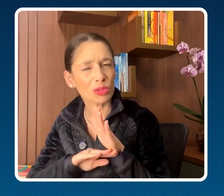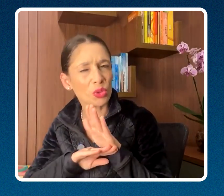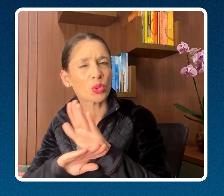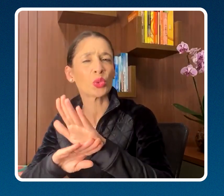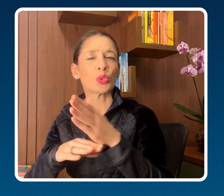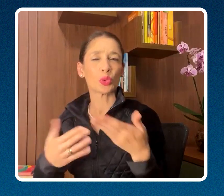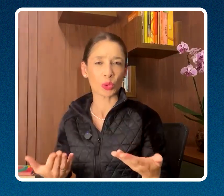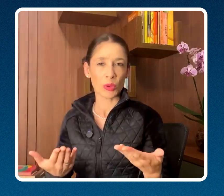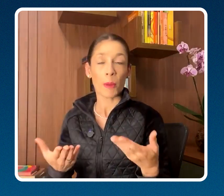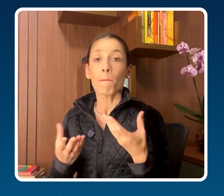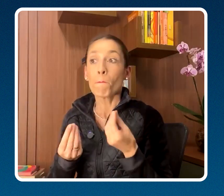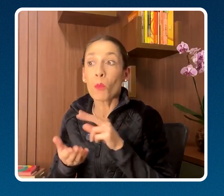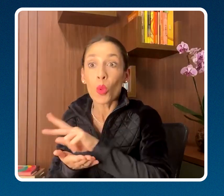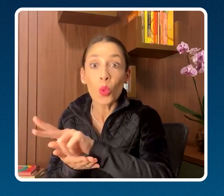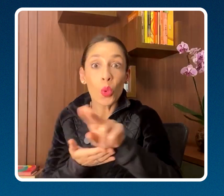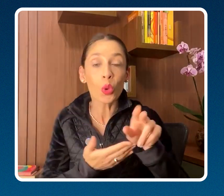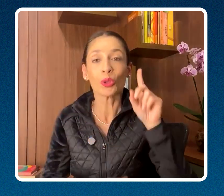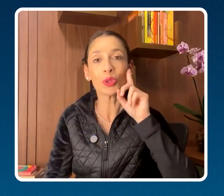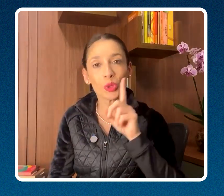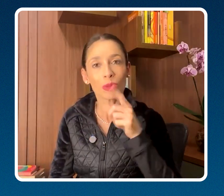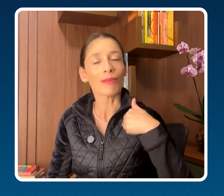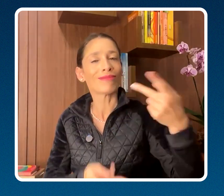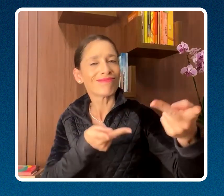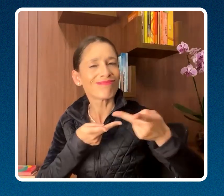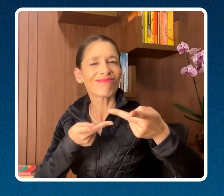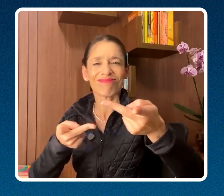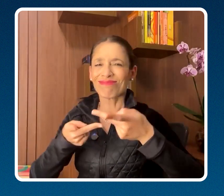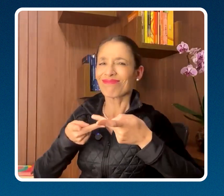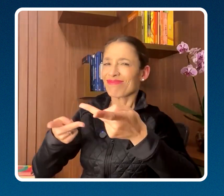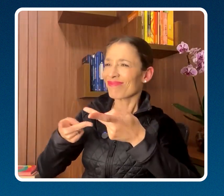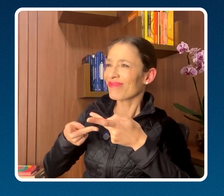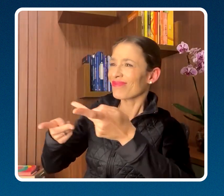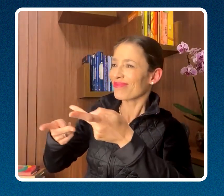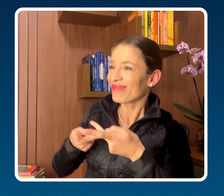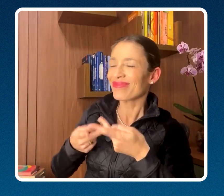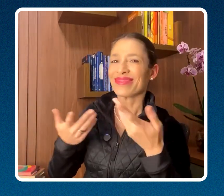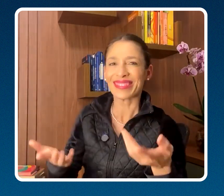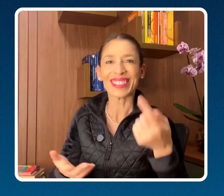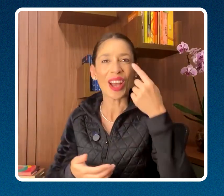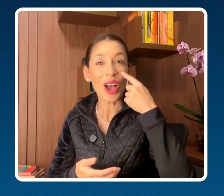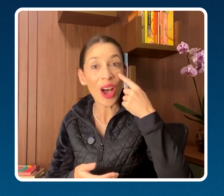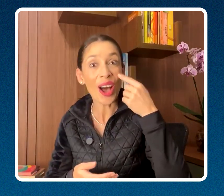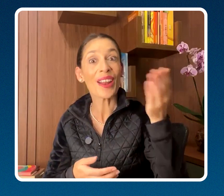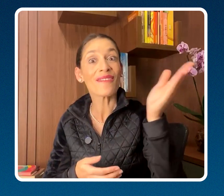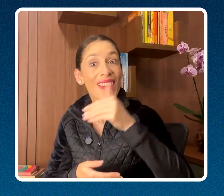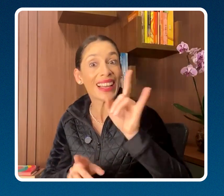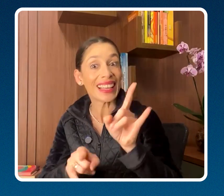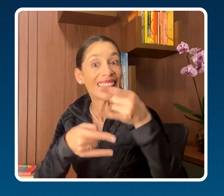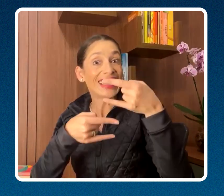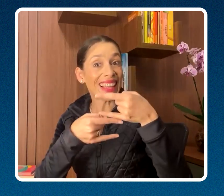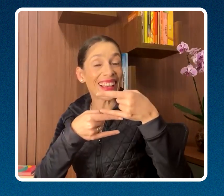hoje lá, que eu até convidei, olha, vai lá, né? E hoje a gente vai fazer um encontro, eu e a minha professora, e eu não